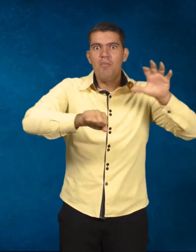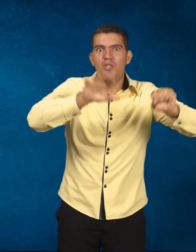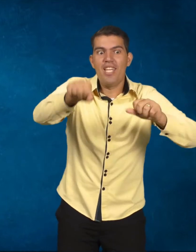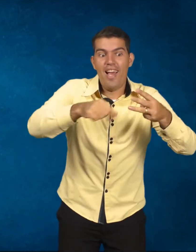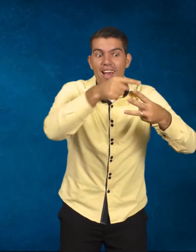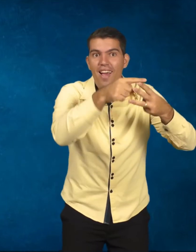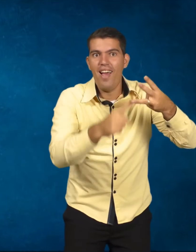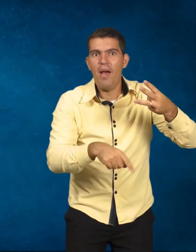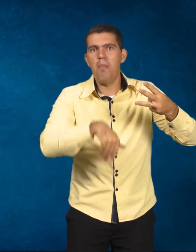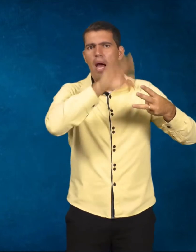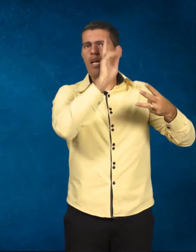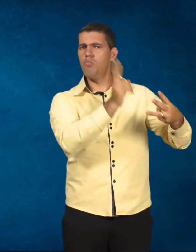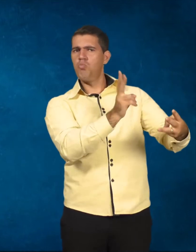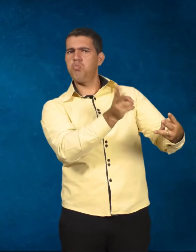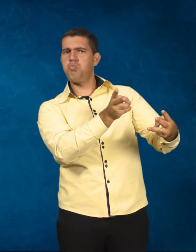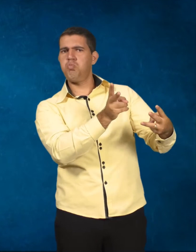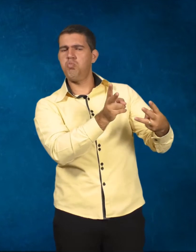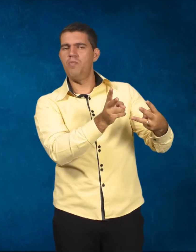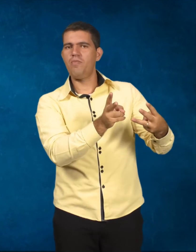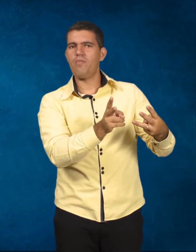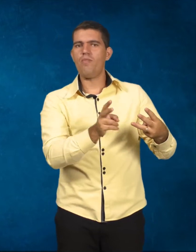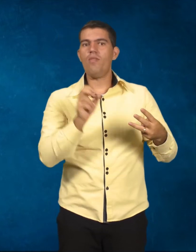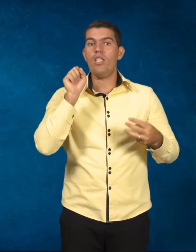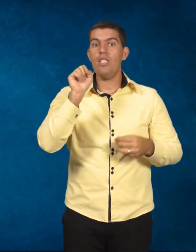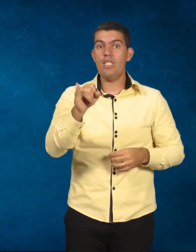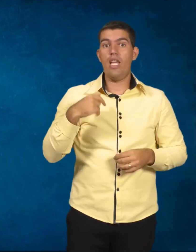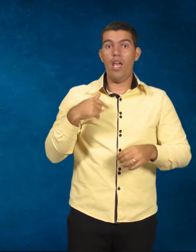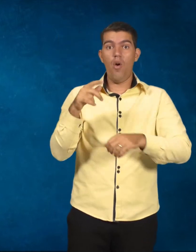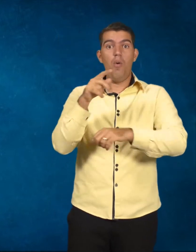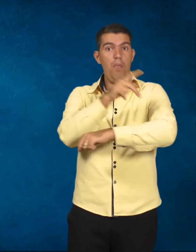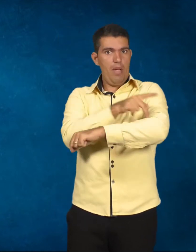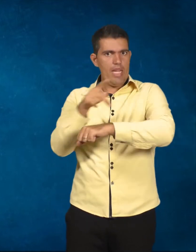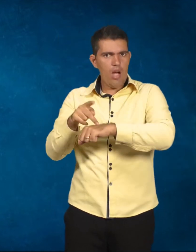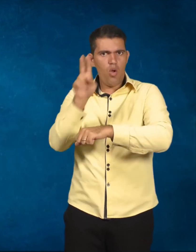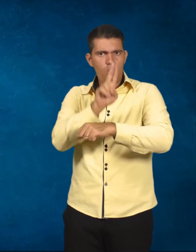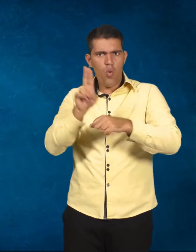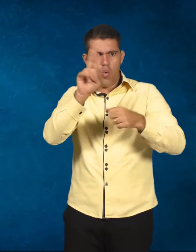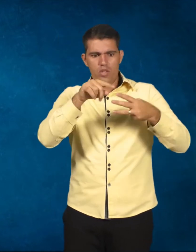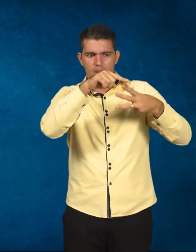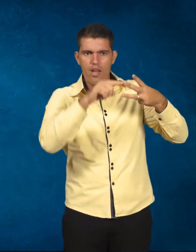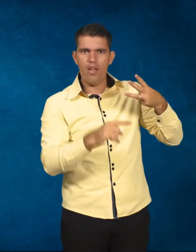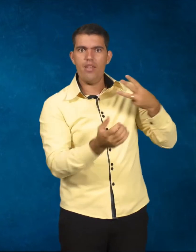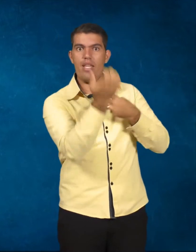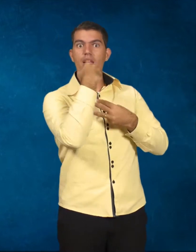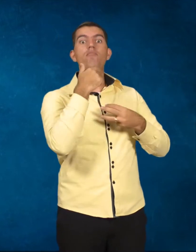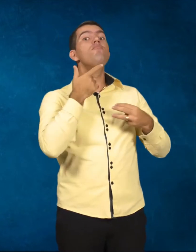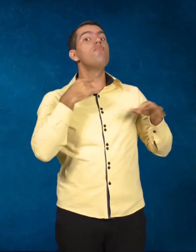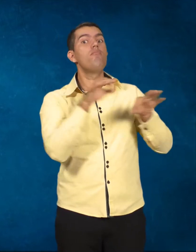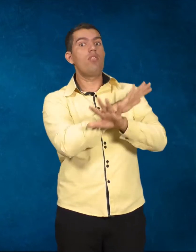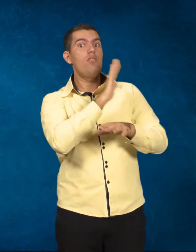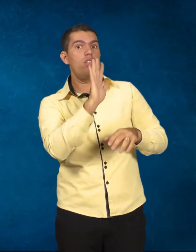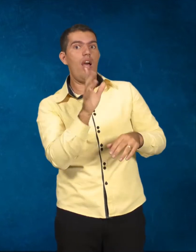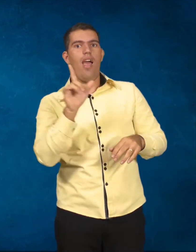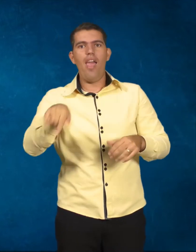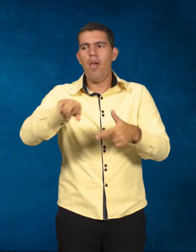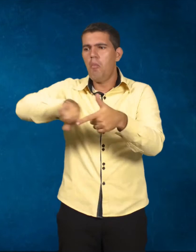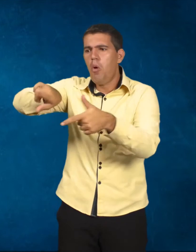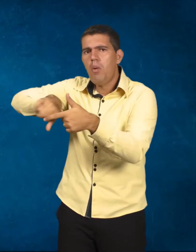manter. Uma das formas de se fazer uso pedagógico dessas motivações inatas é através da solução de problemas.